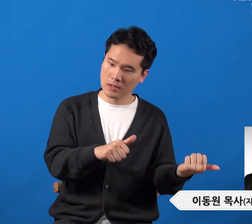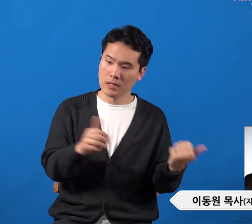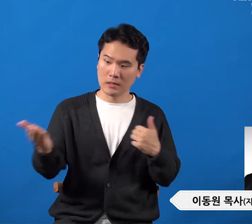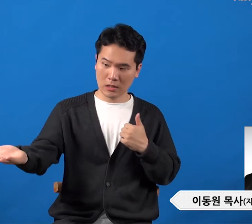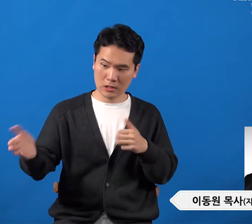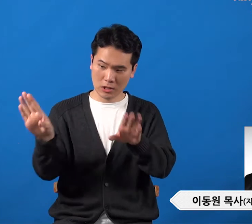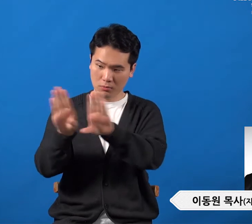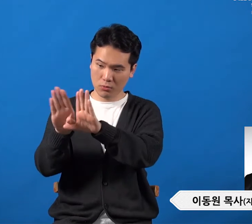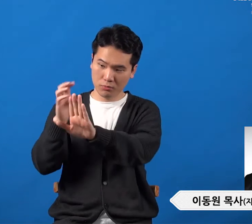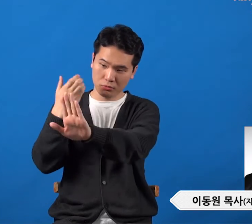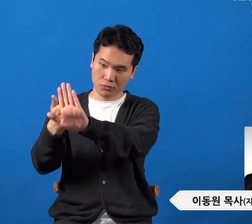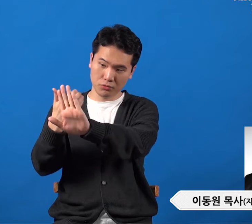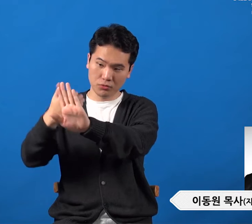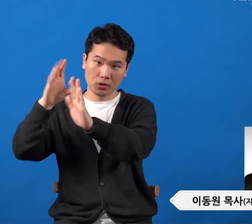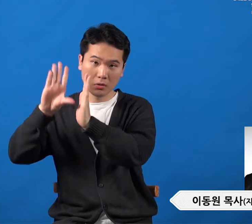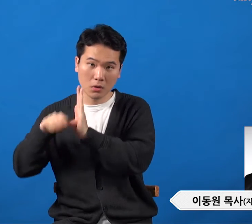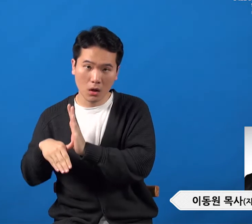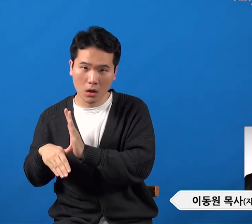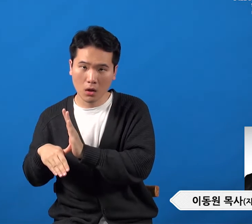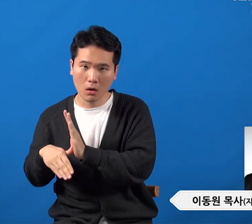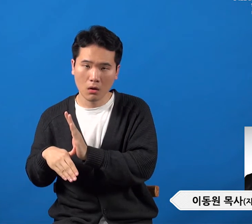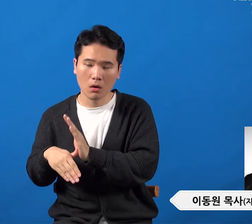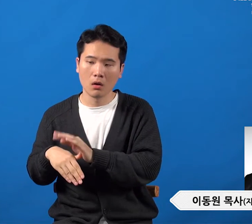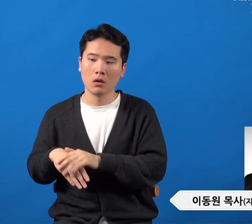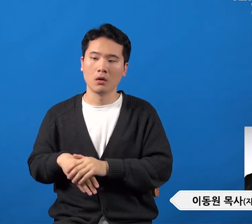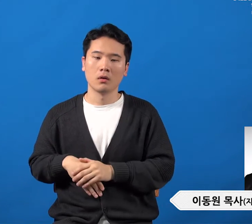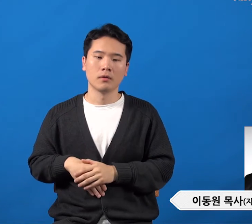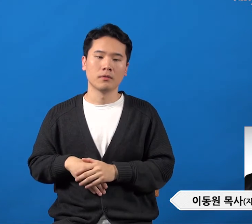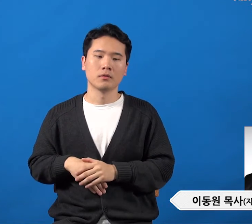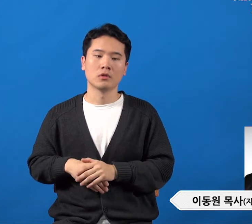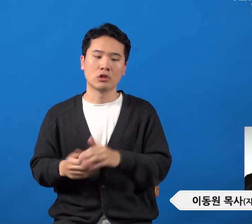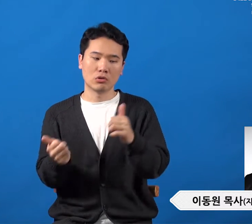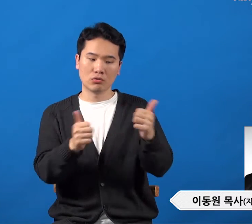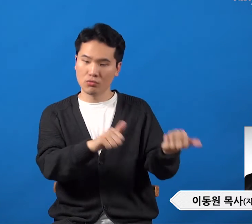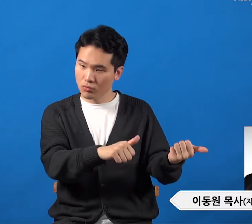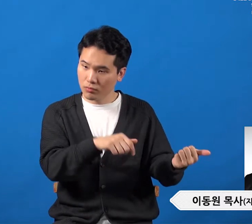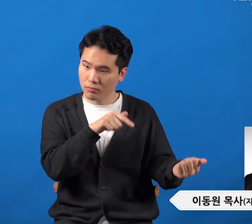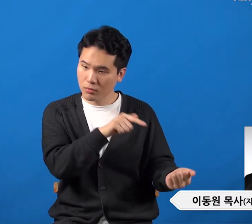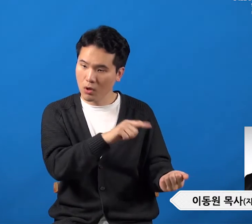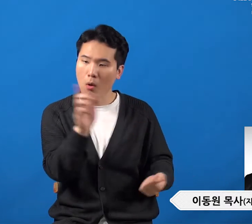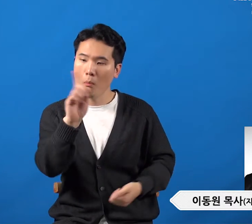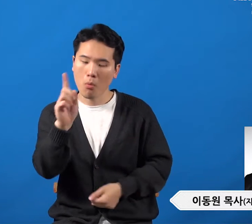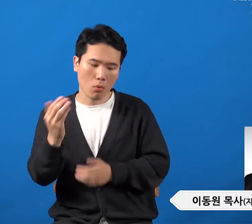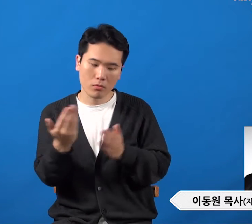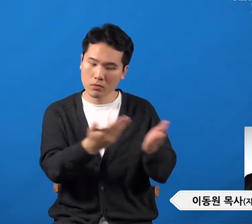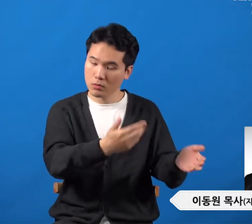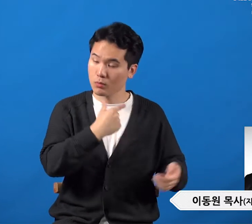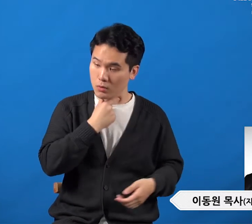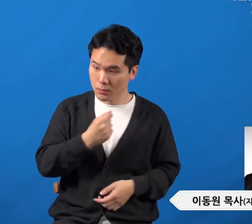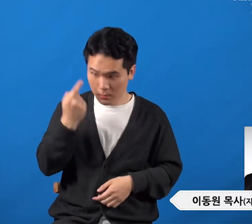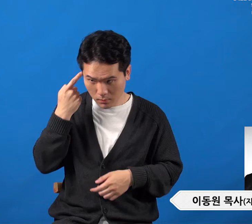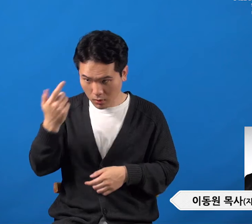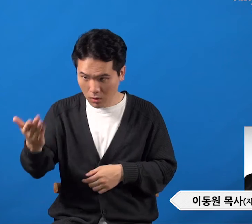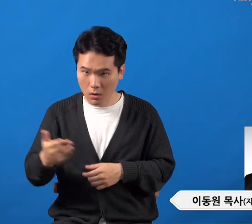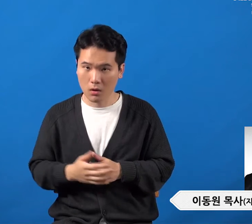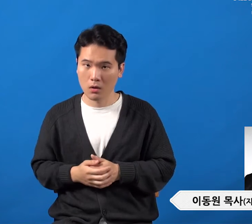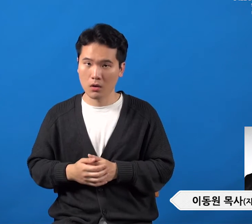죽음이 당신의 문을 두드릴 때 What will you offer to him? 그분에게 무엇을